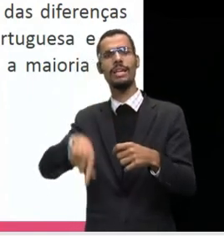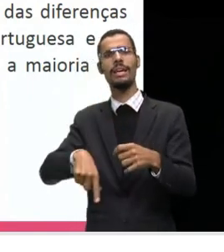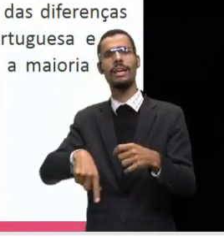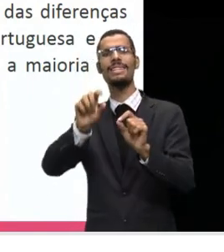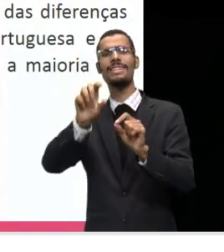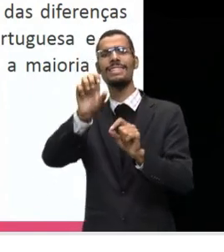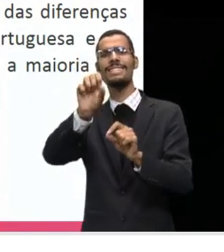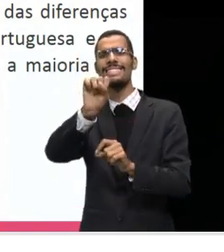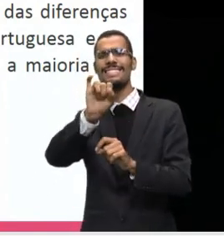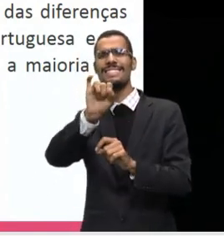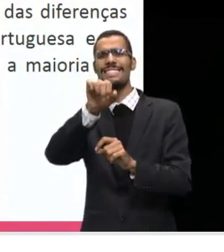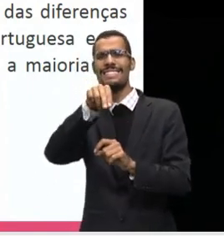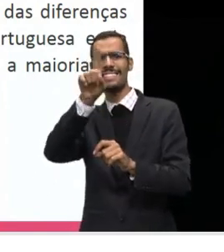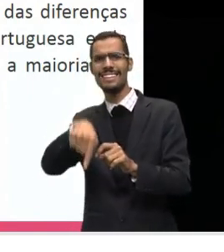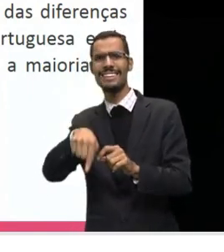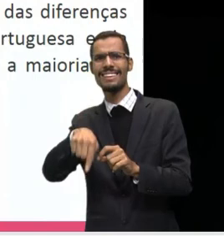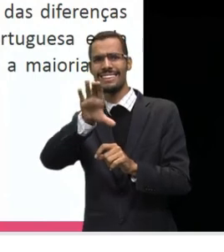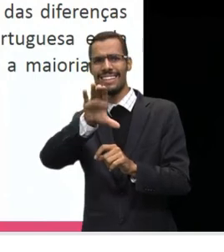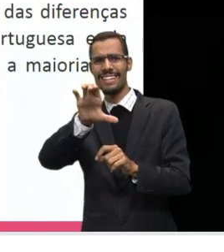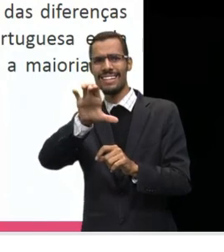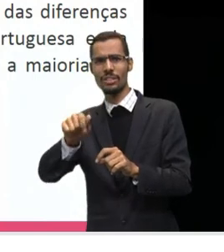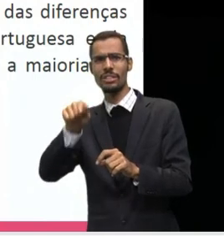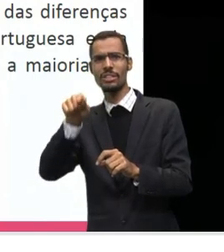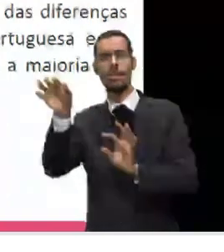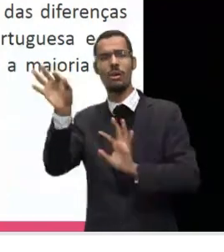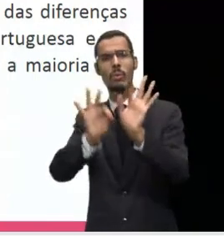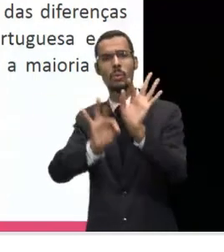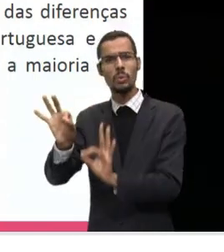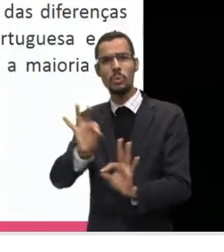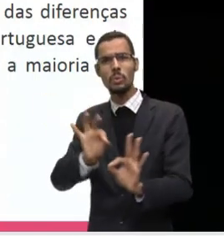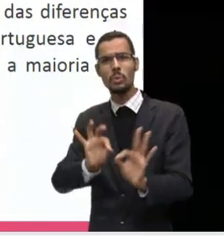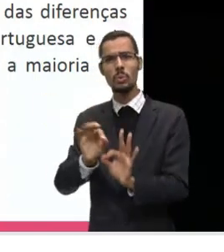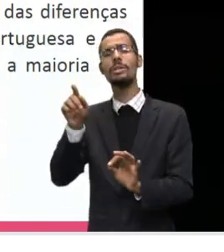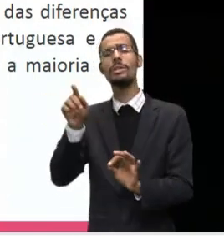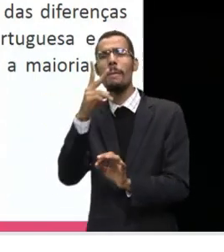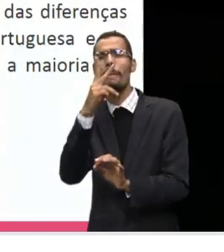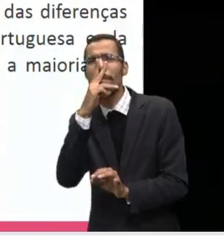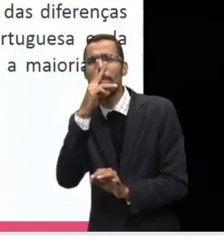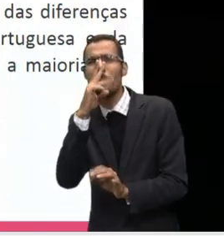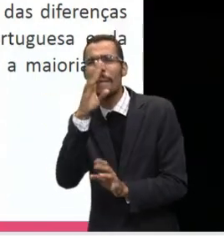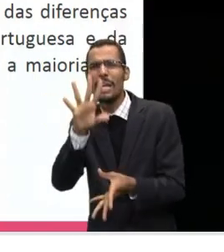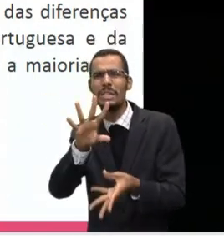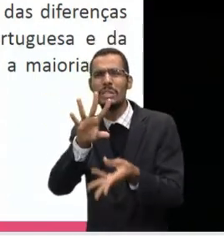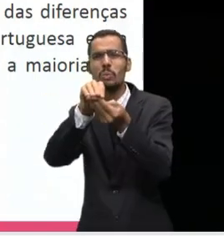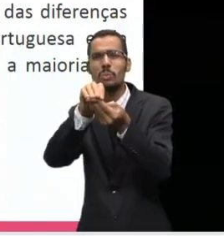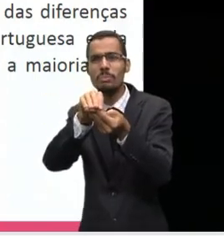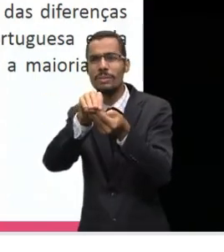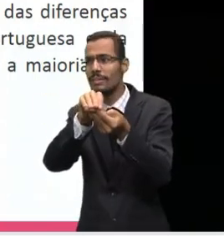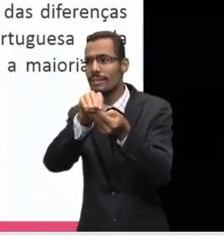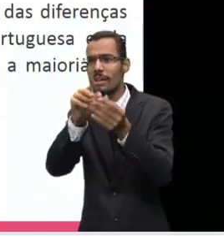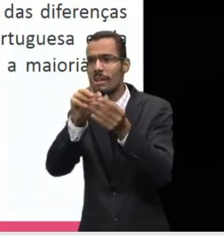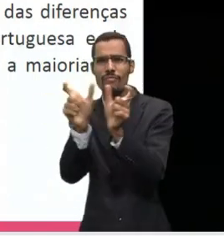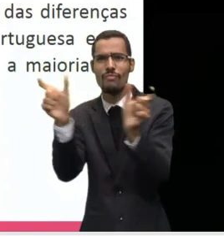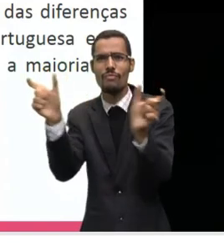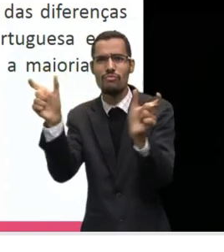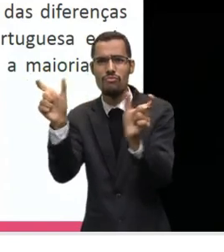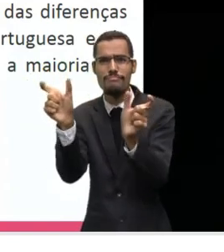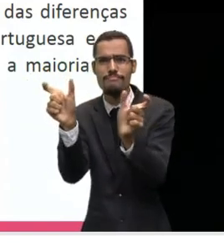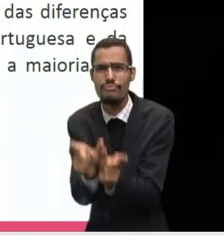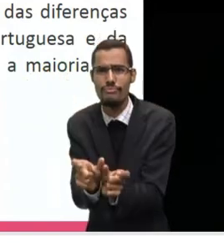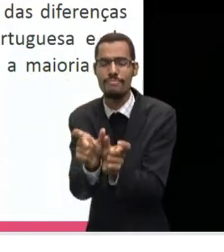sintéticas, ou seja, ela tem uma estrutura que parece ser resumida, né, menor